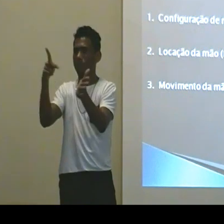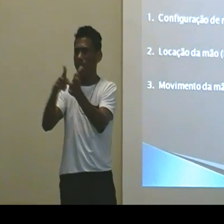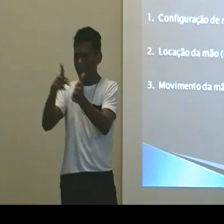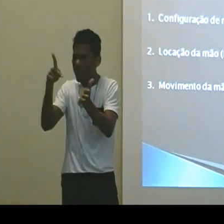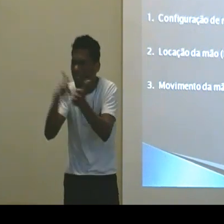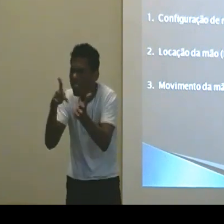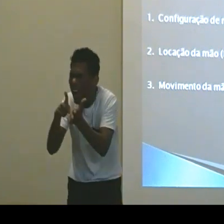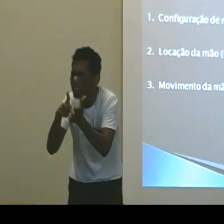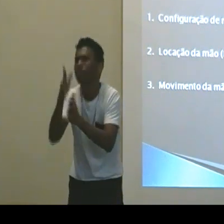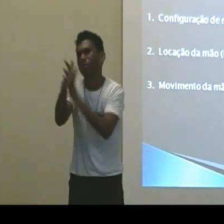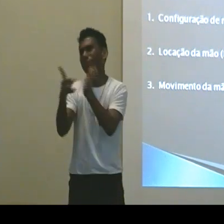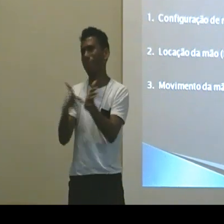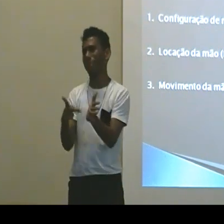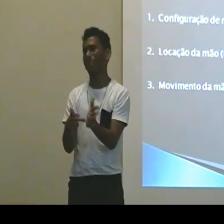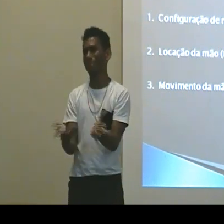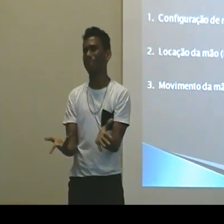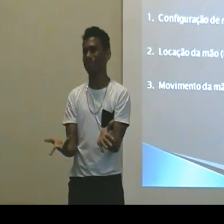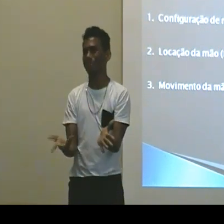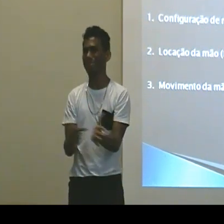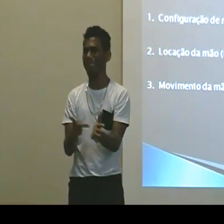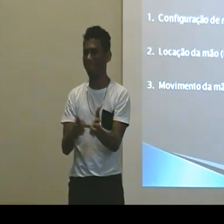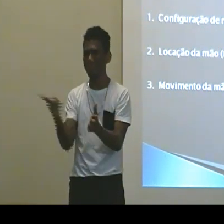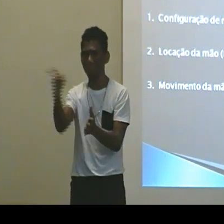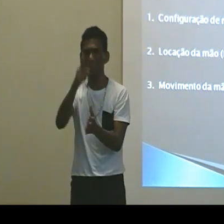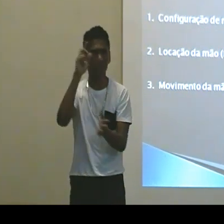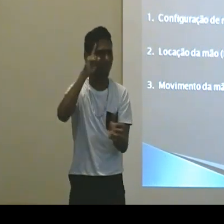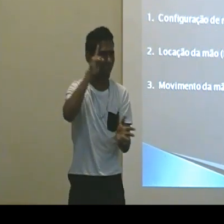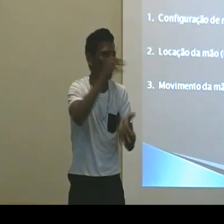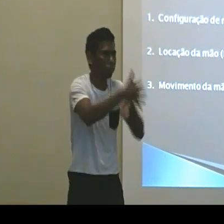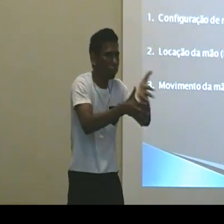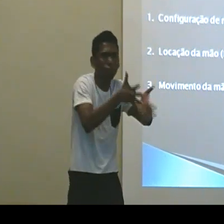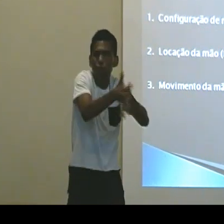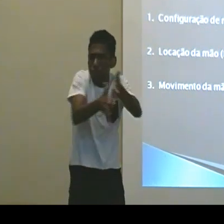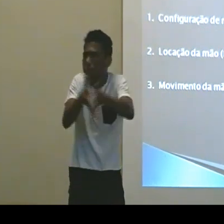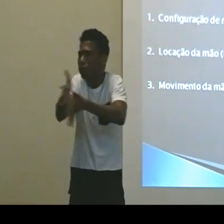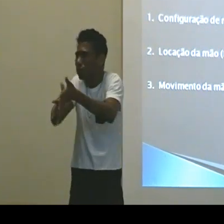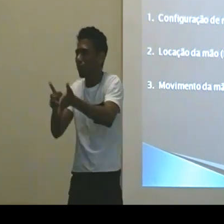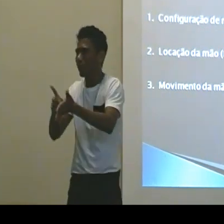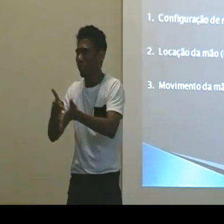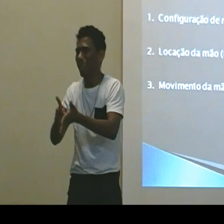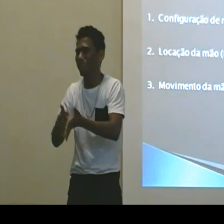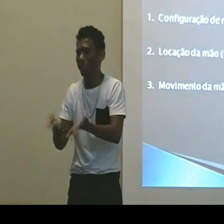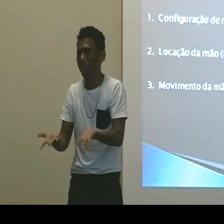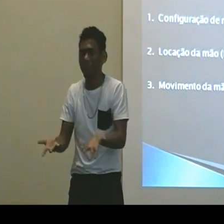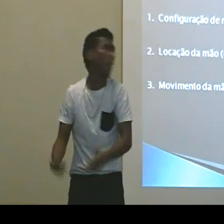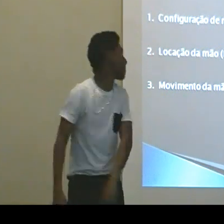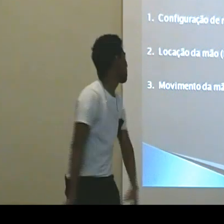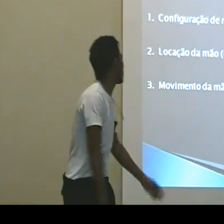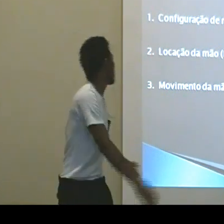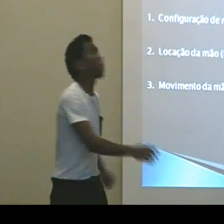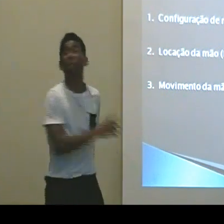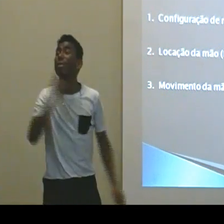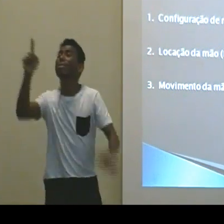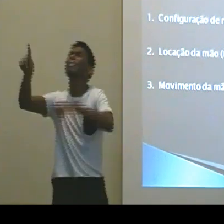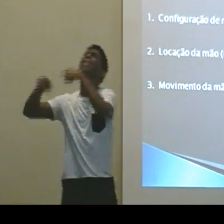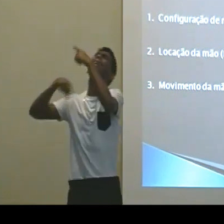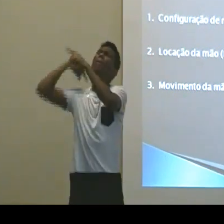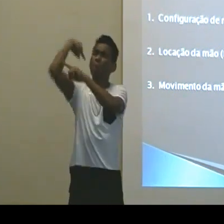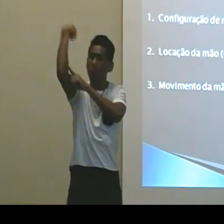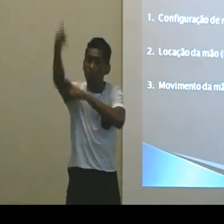ele descobriu na língua de sinais, e eles eram reais, né? Houve registro, e as pessoas, é mesmo, a gente usa a